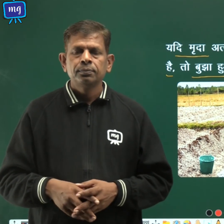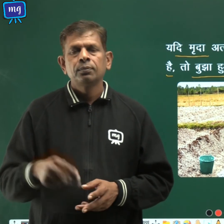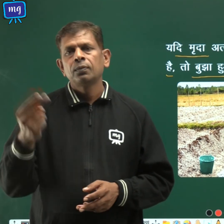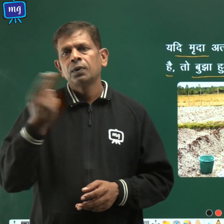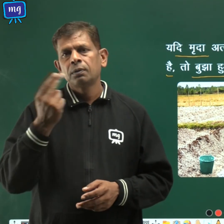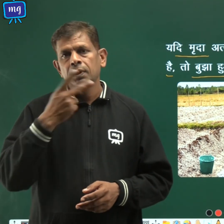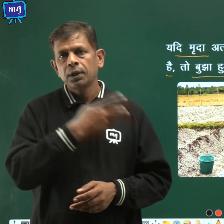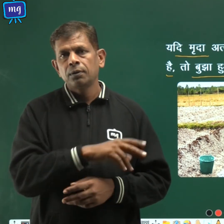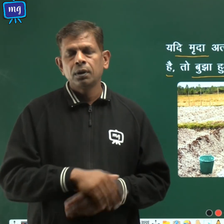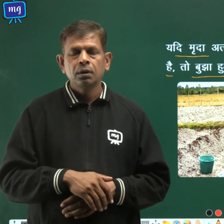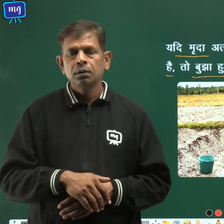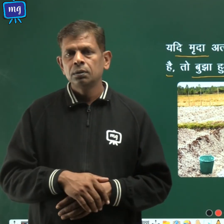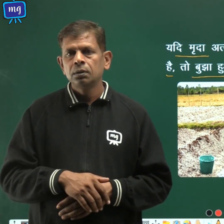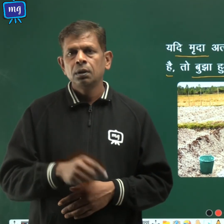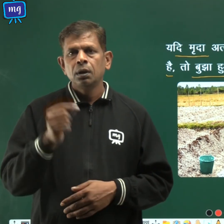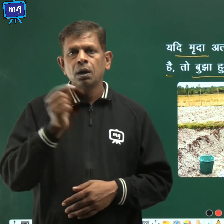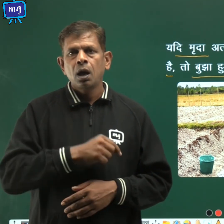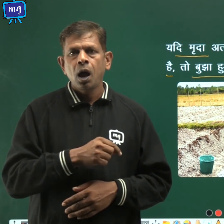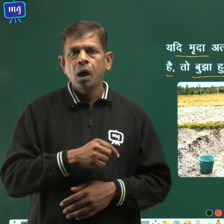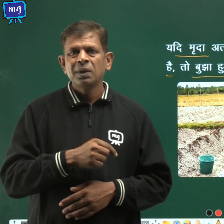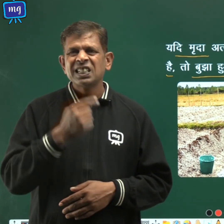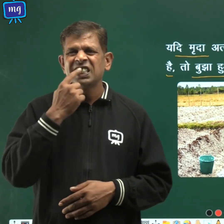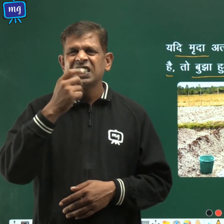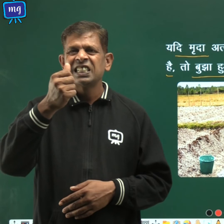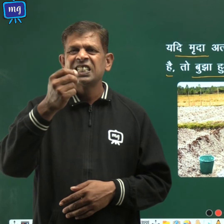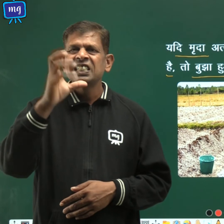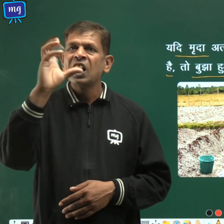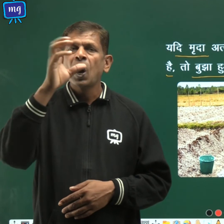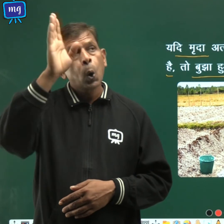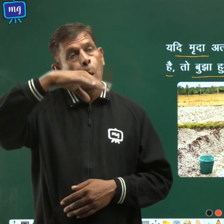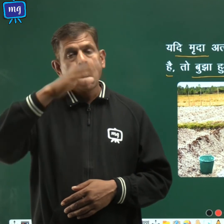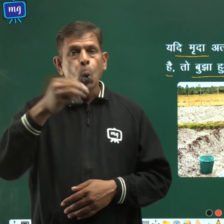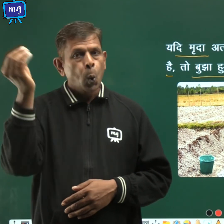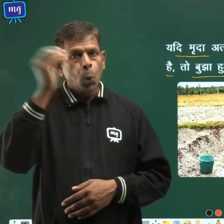चित्र में देख रहे हो ना, यहाँ भुजा हुआ चूना मिला रहे हैं